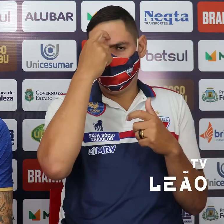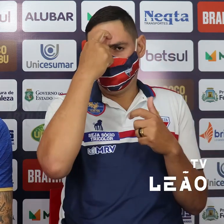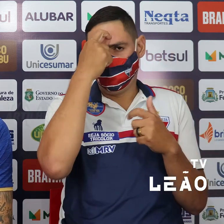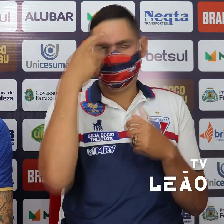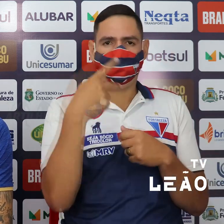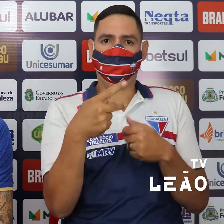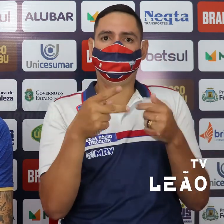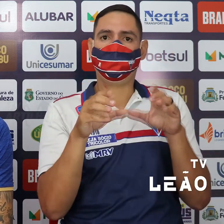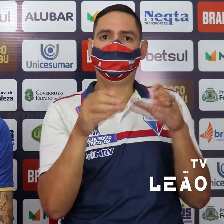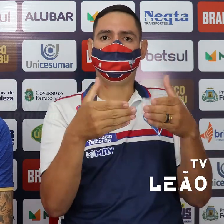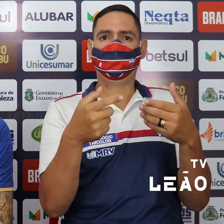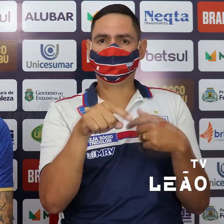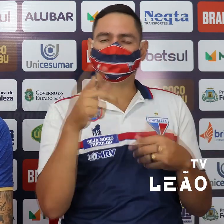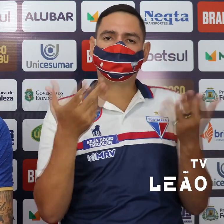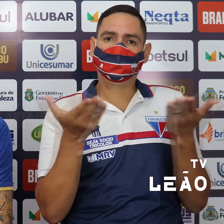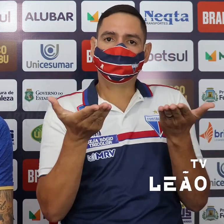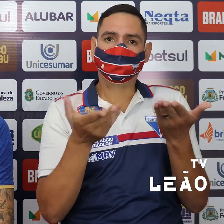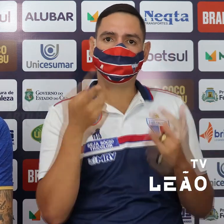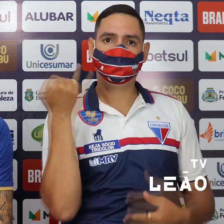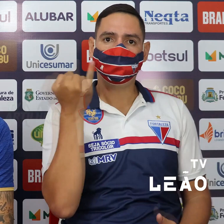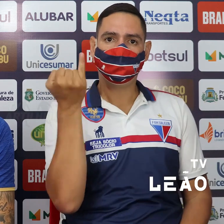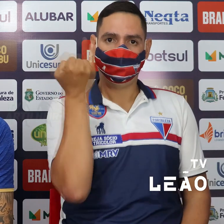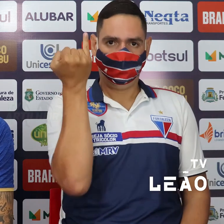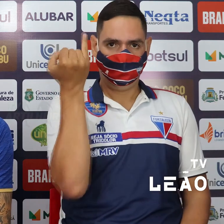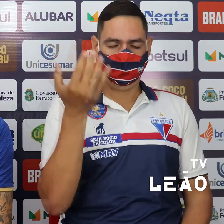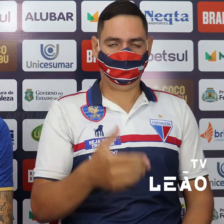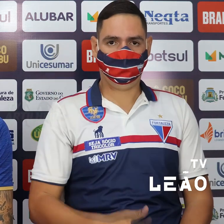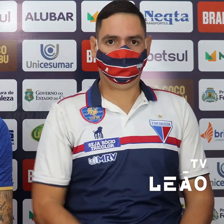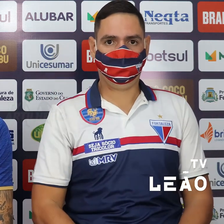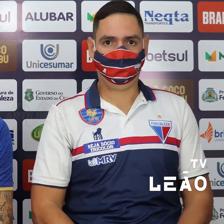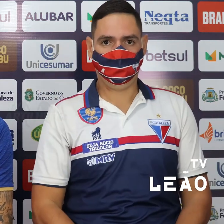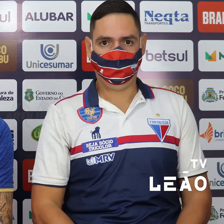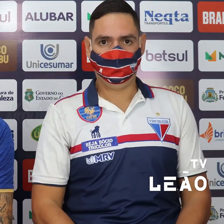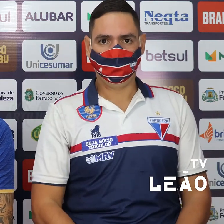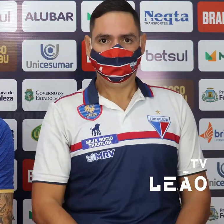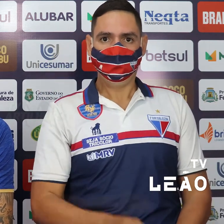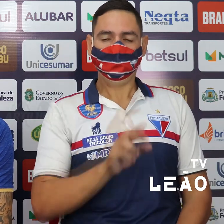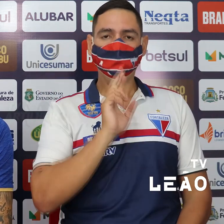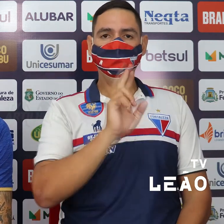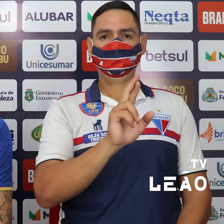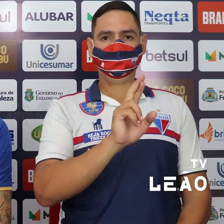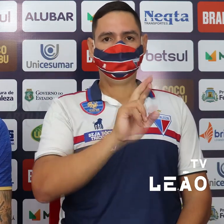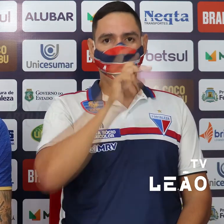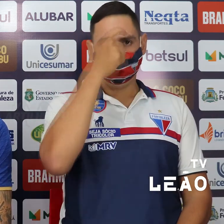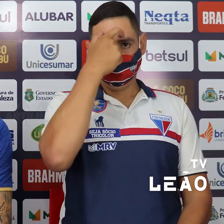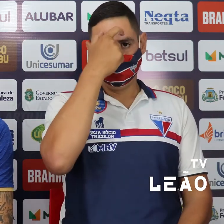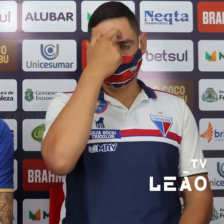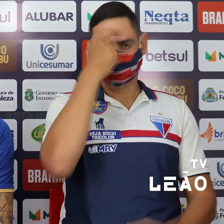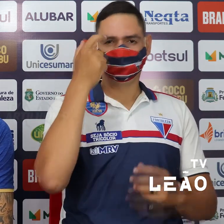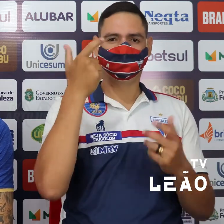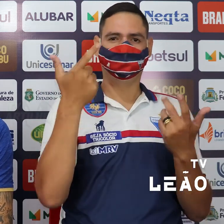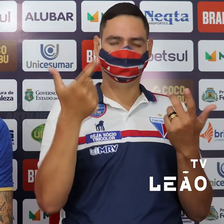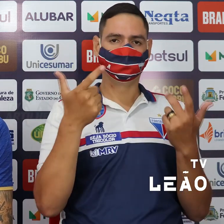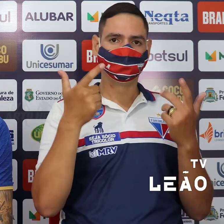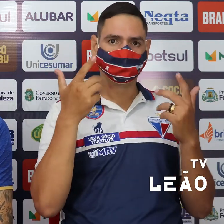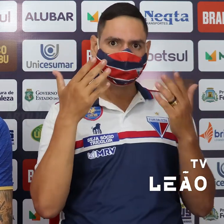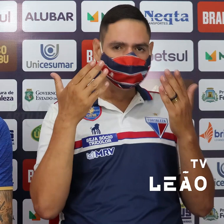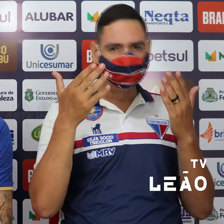time para este jogo tão importante? Olha, psicológico, vejo uma equipe muito bem preparada,